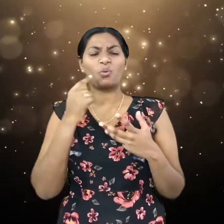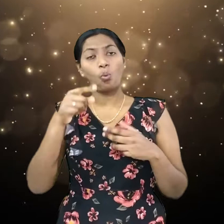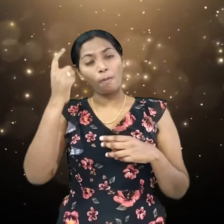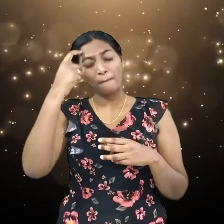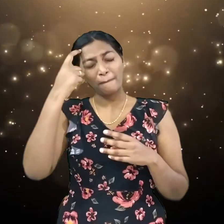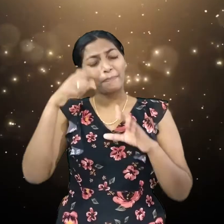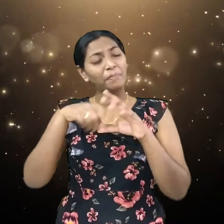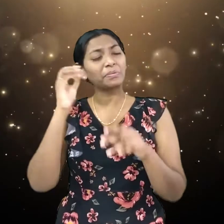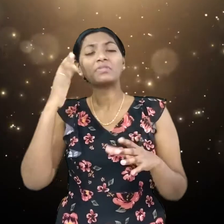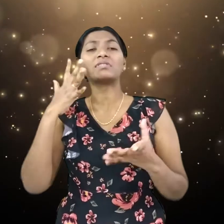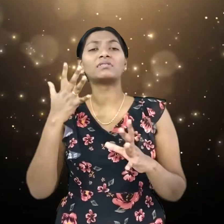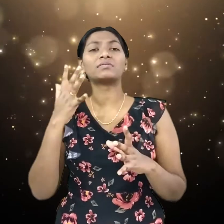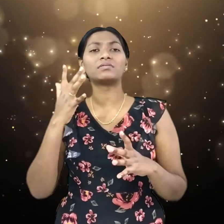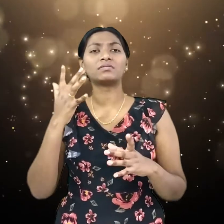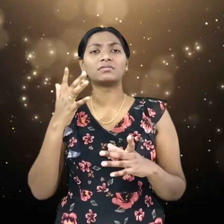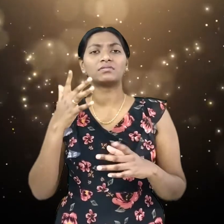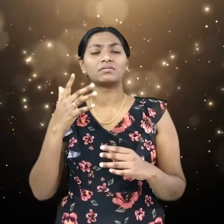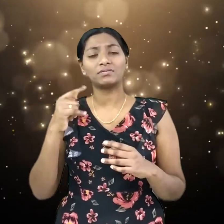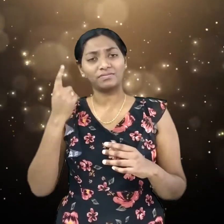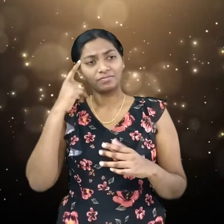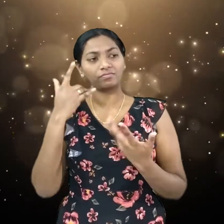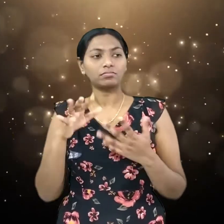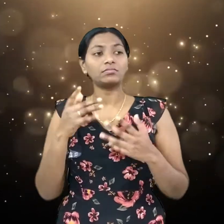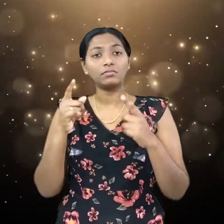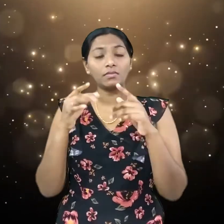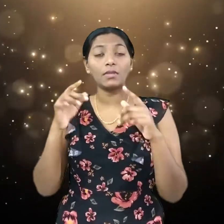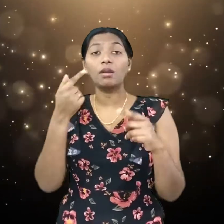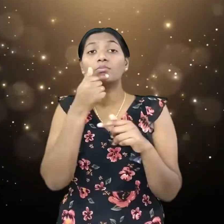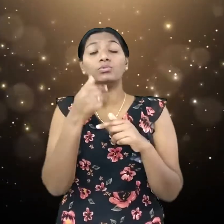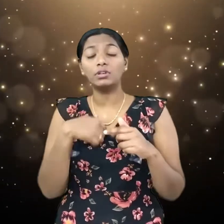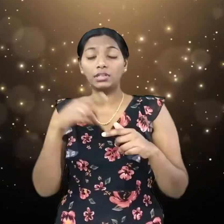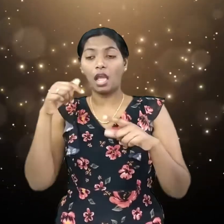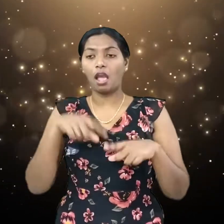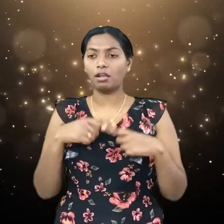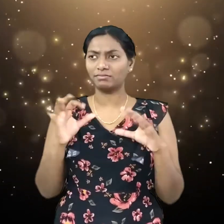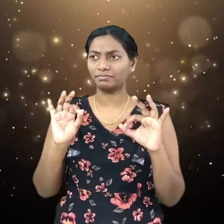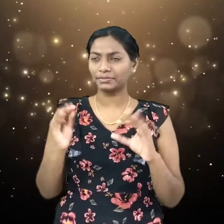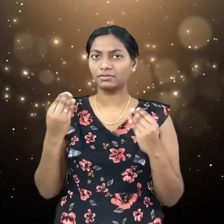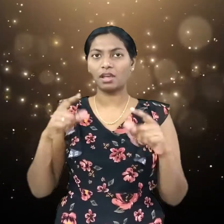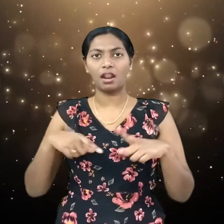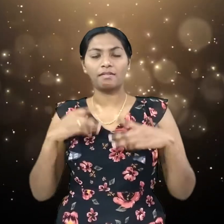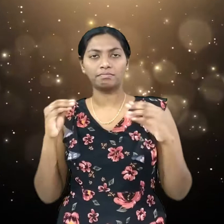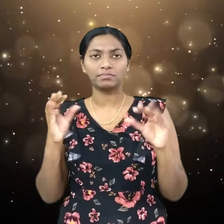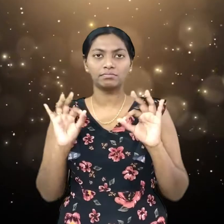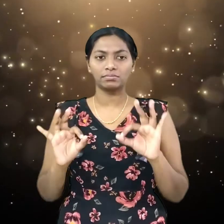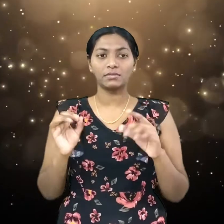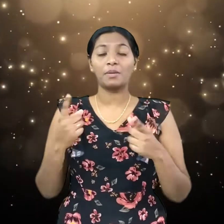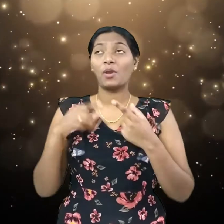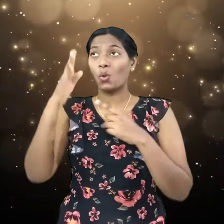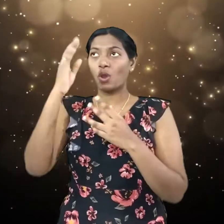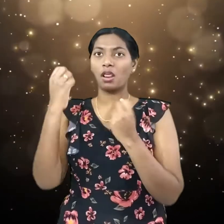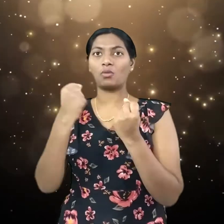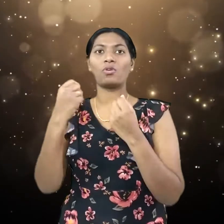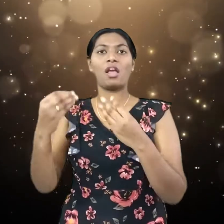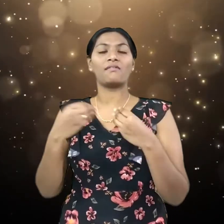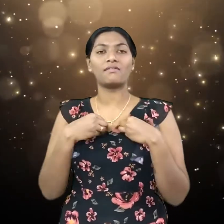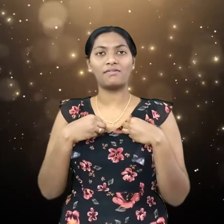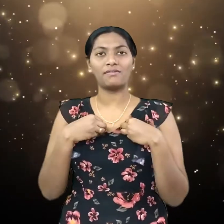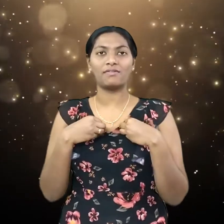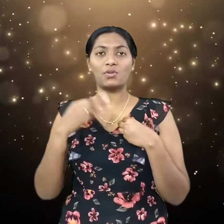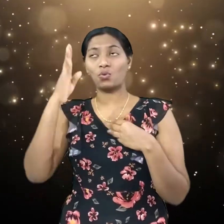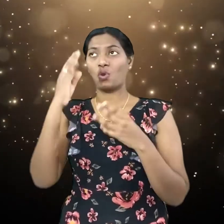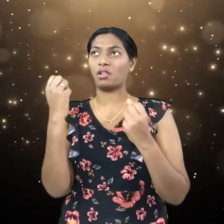वो अपने दिमाग से निकाल दी कि आपके साथ कुछ बुरा हुआ है, आपके साथ अच्छा हुआ है। बोली मेरे साथ अच्छा हुआ है, मेरे ऊपर अनुग्रह हुआ